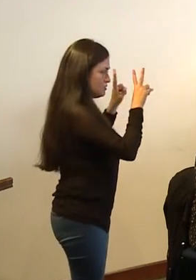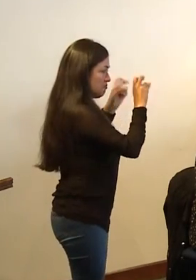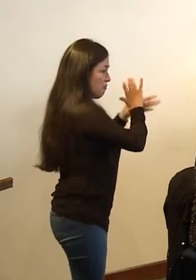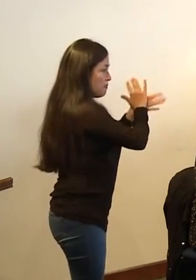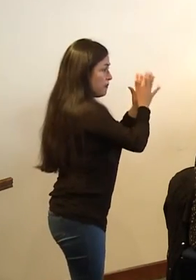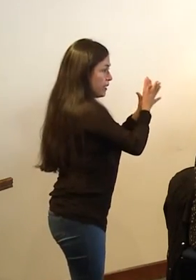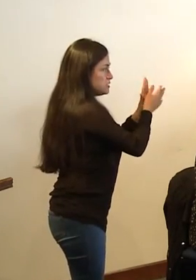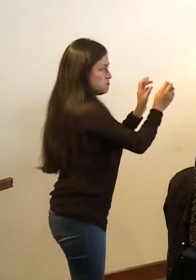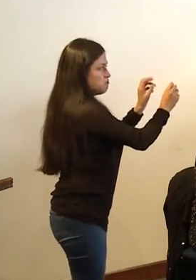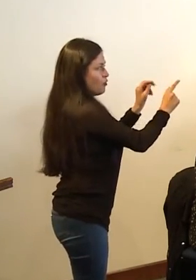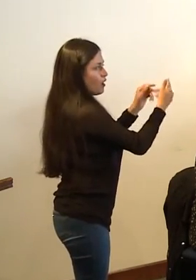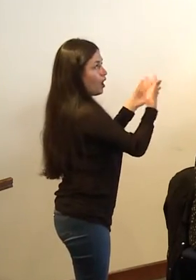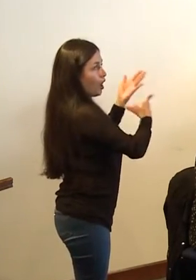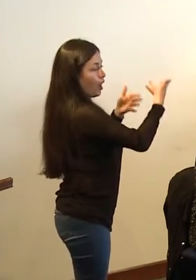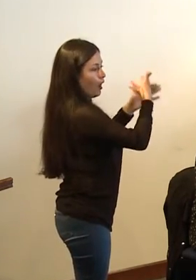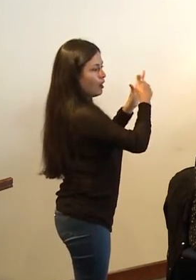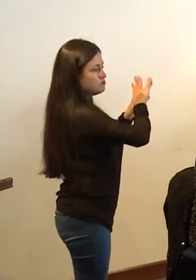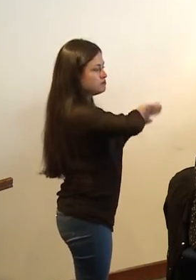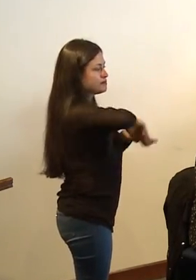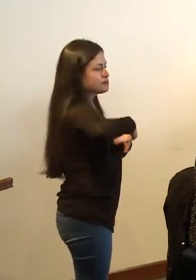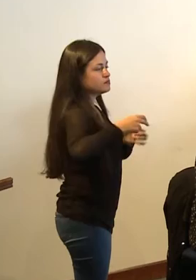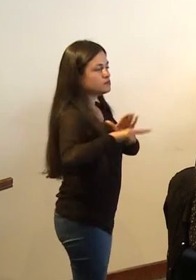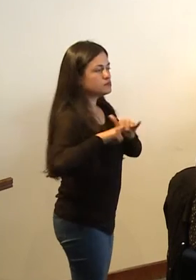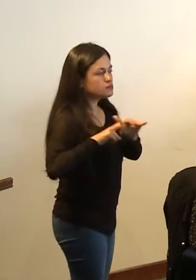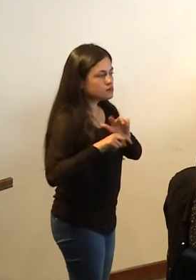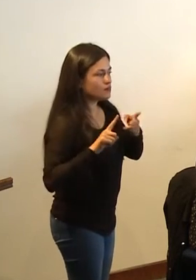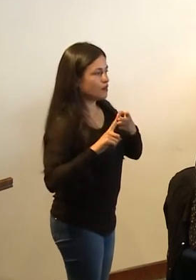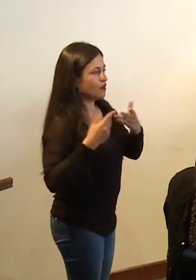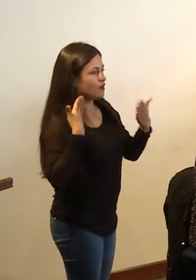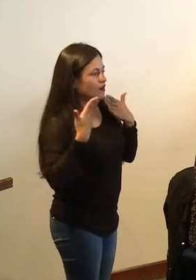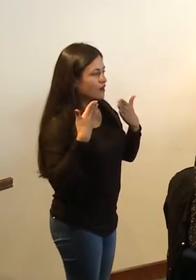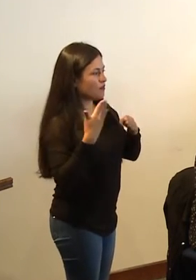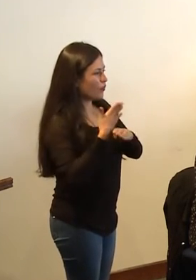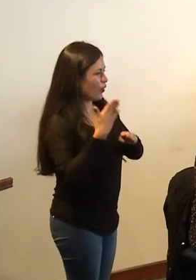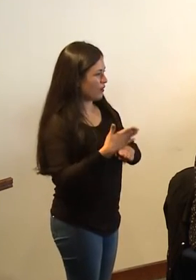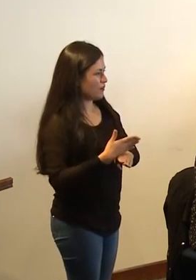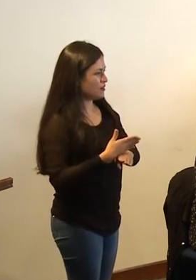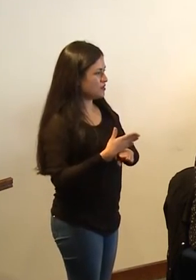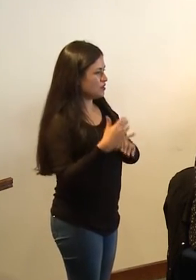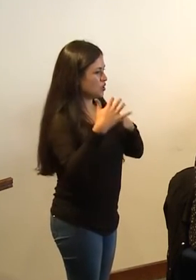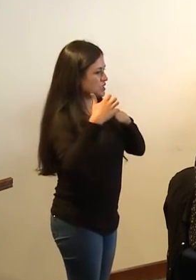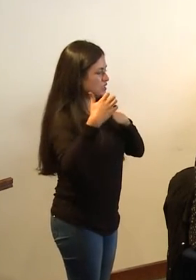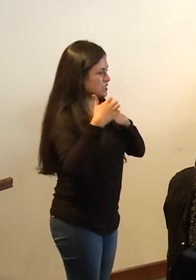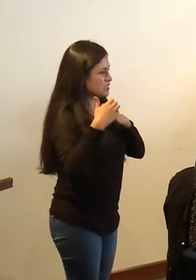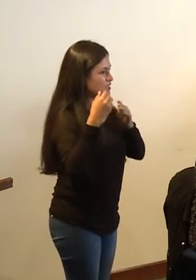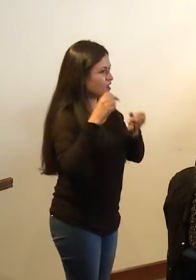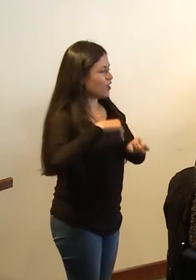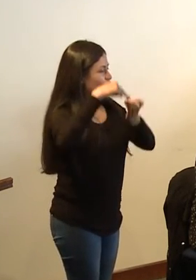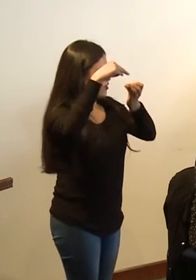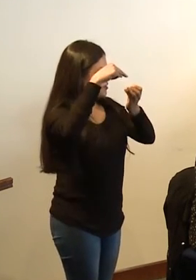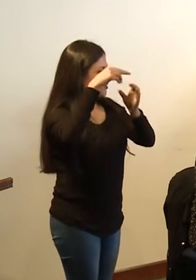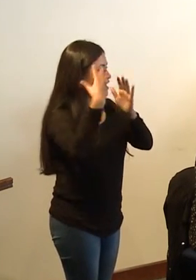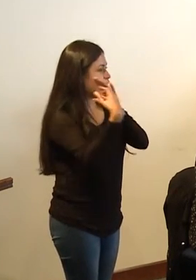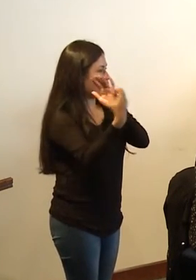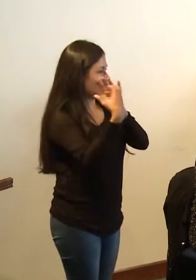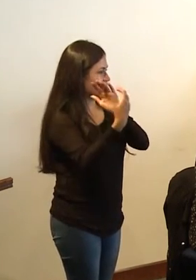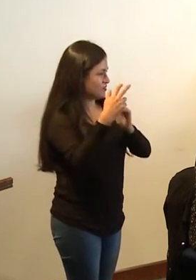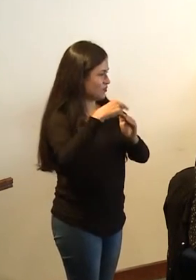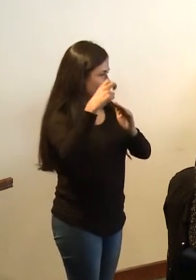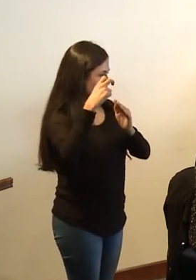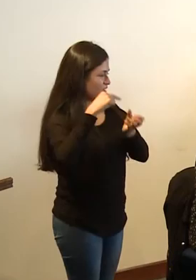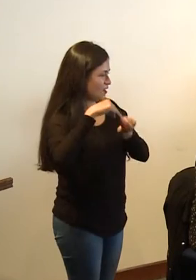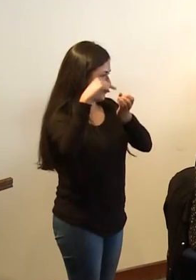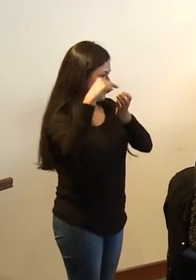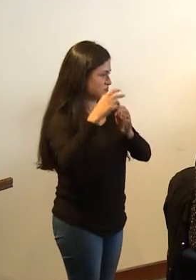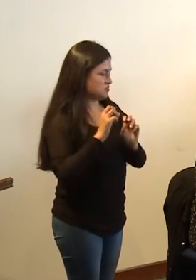de medidas orientadas a neoliberalizar aún más la educación. Entonces, ¿ves? Lo que viene ese desafío es cómo, teniendo una convención